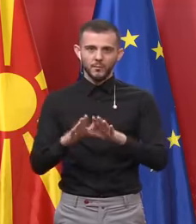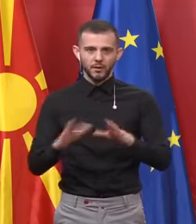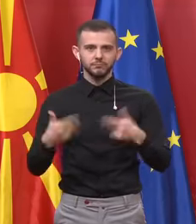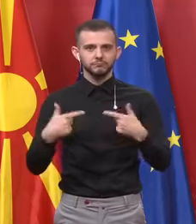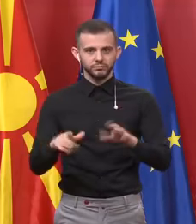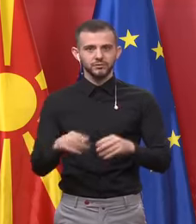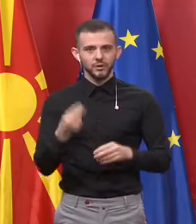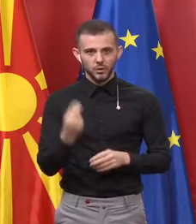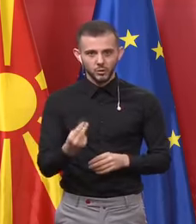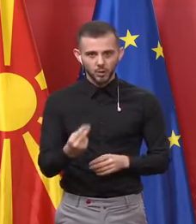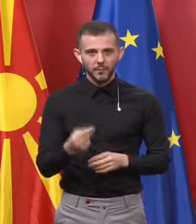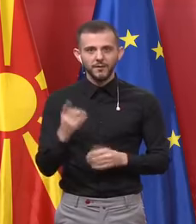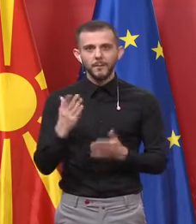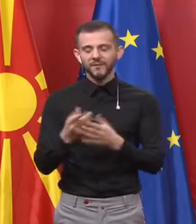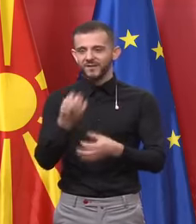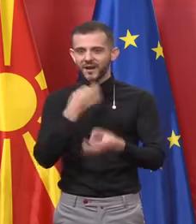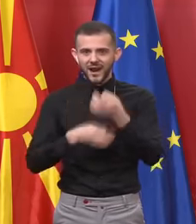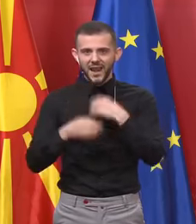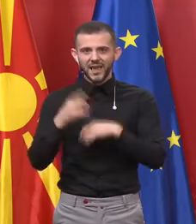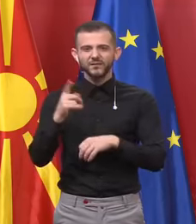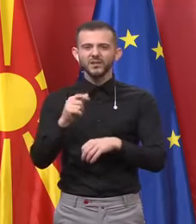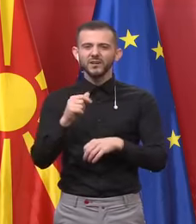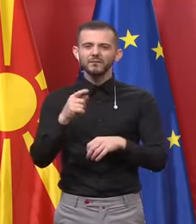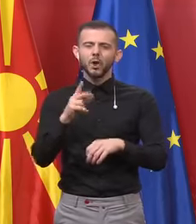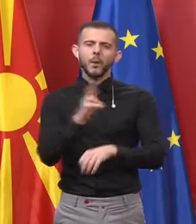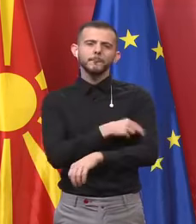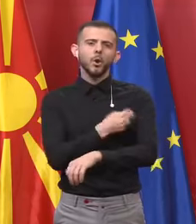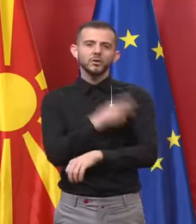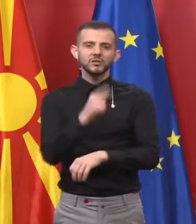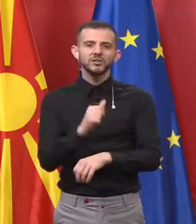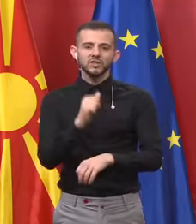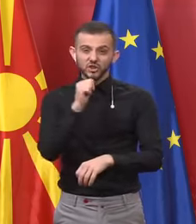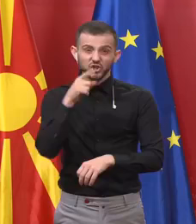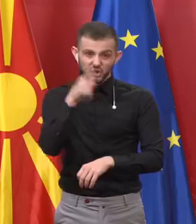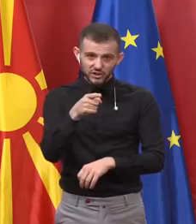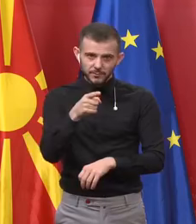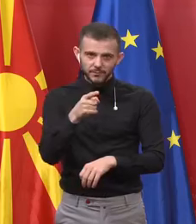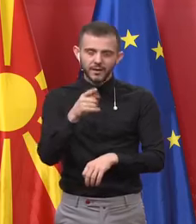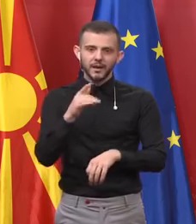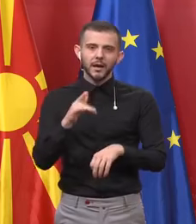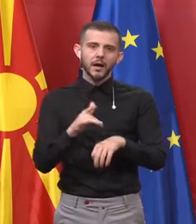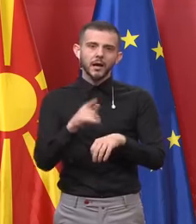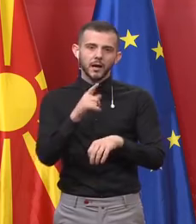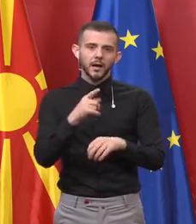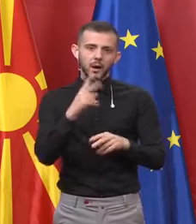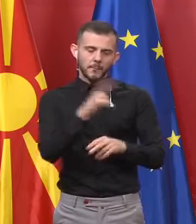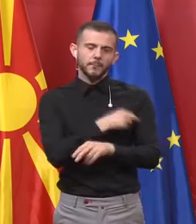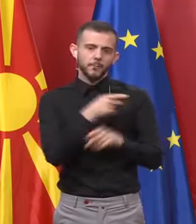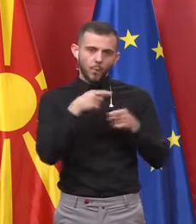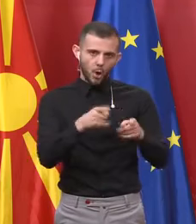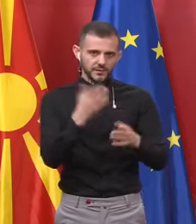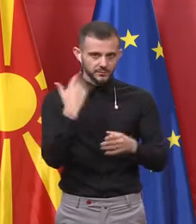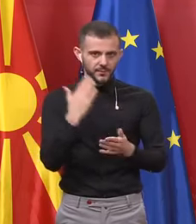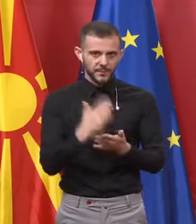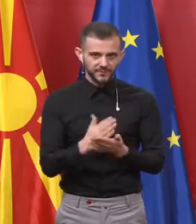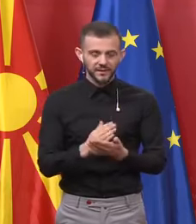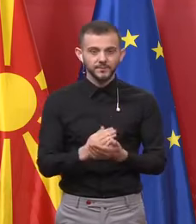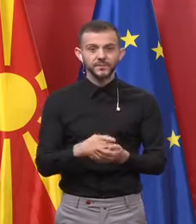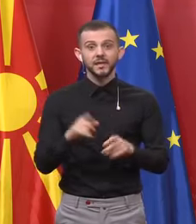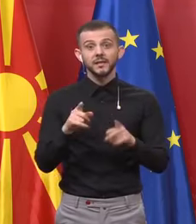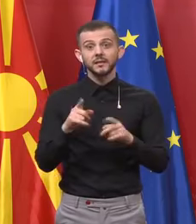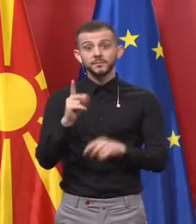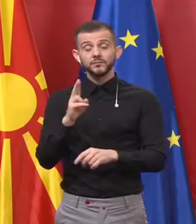пациенти кои што се лекуваат во штип под контрола на локалните инфектолози. На